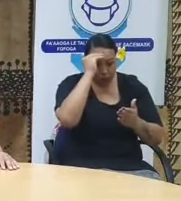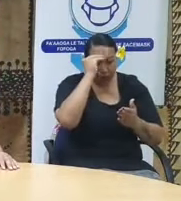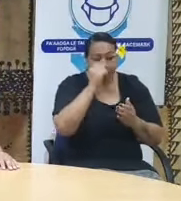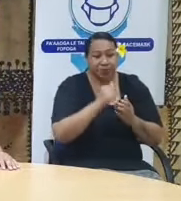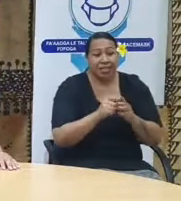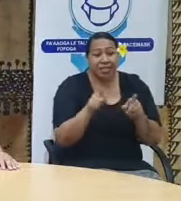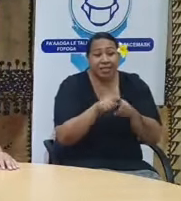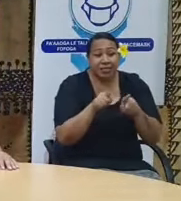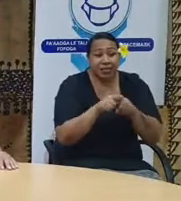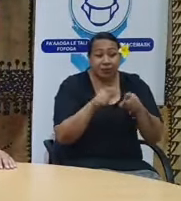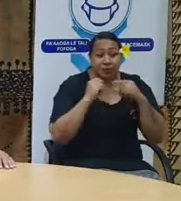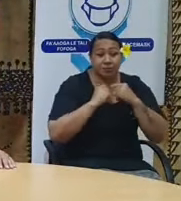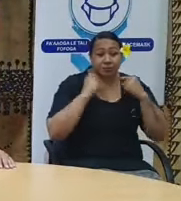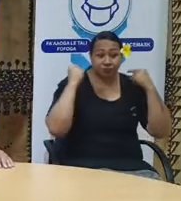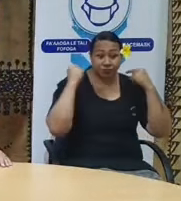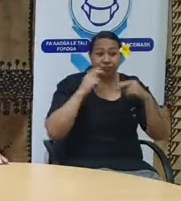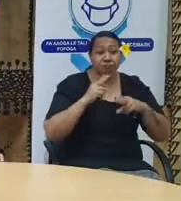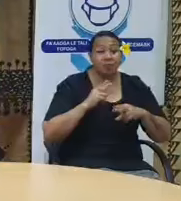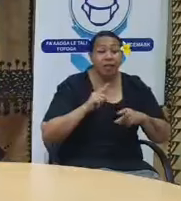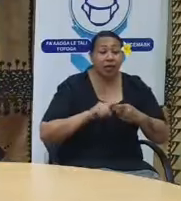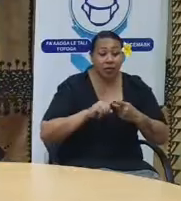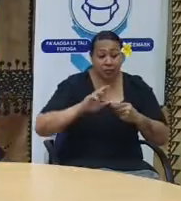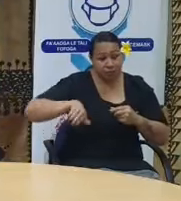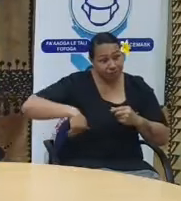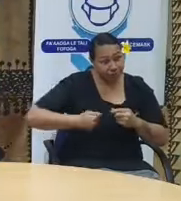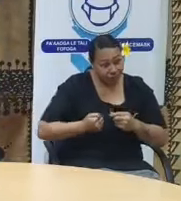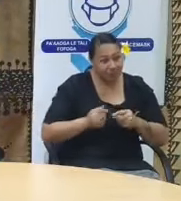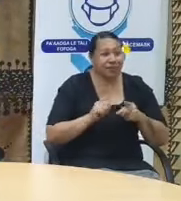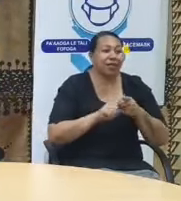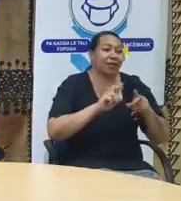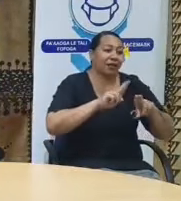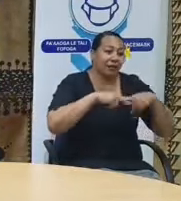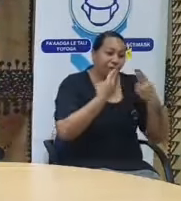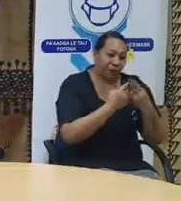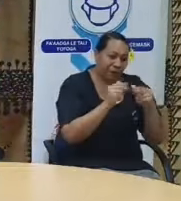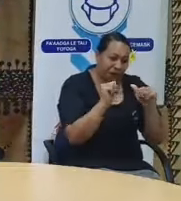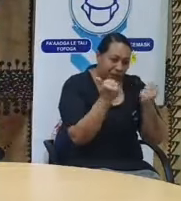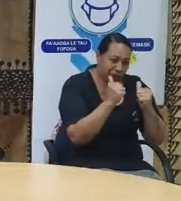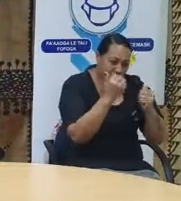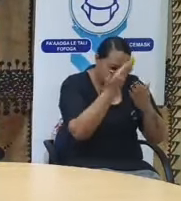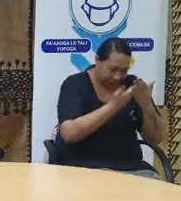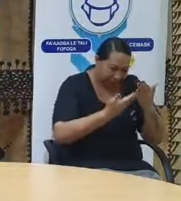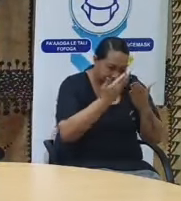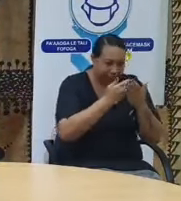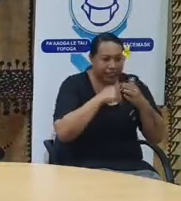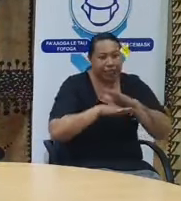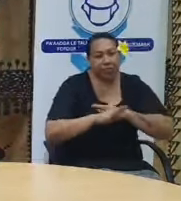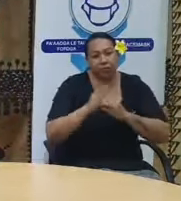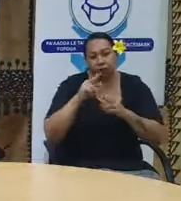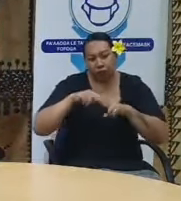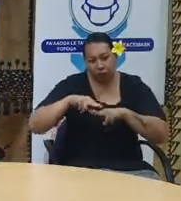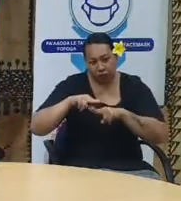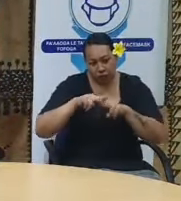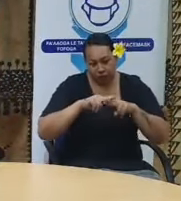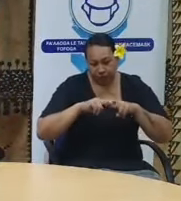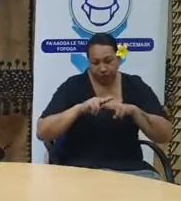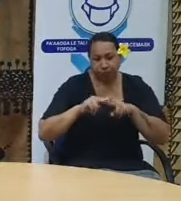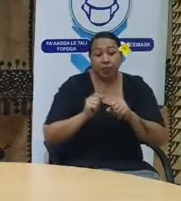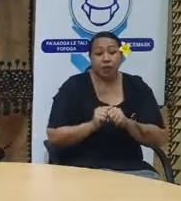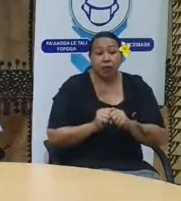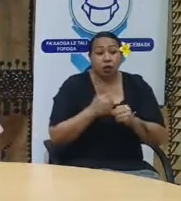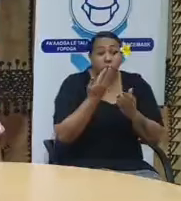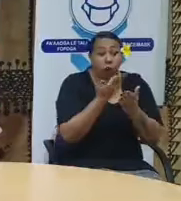o mau lantou a inga, ia ua mai a lantou a onga whawhaithi au i fiti. Ia, o le asa Froilin